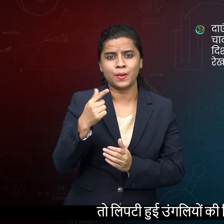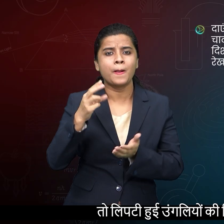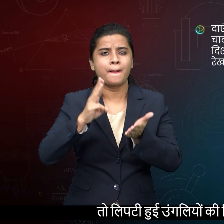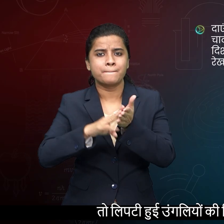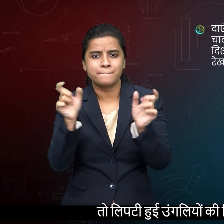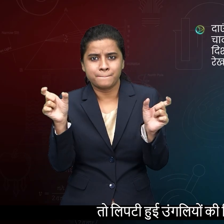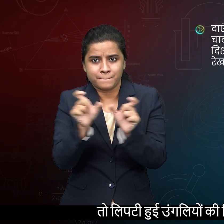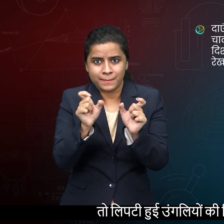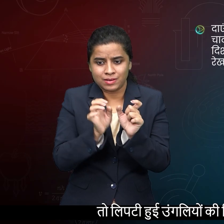दिशा देगी।